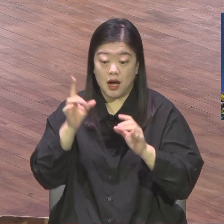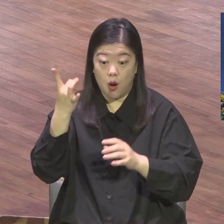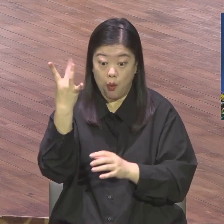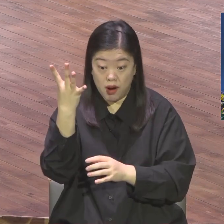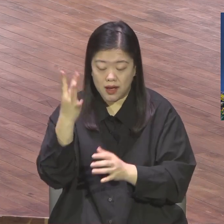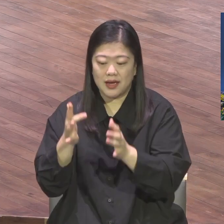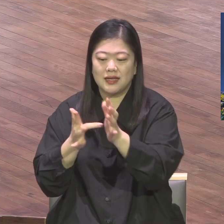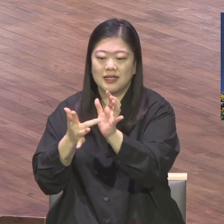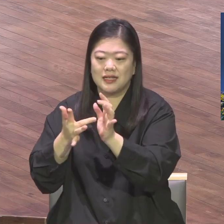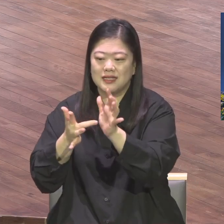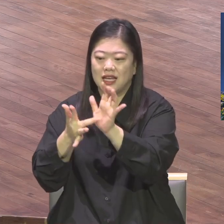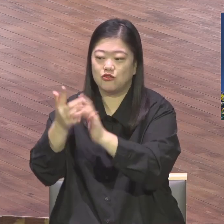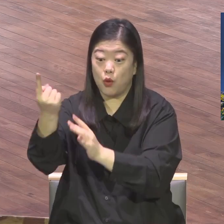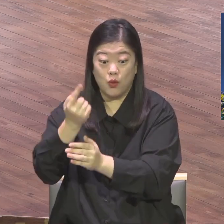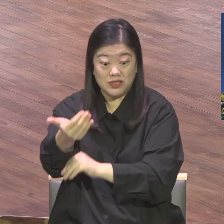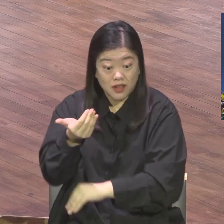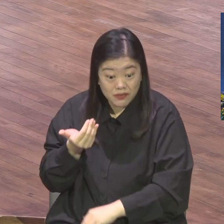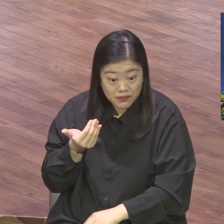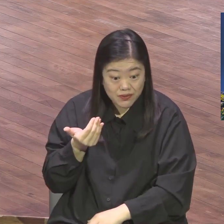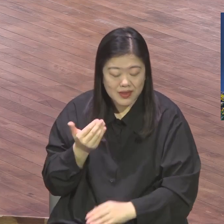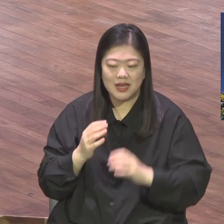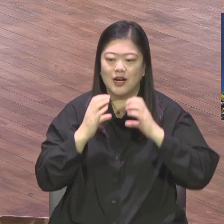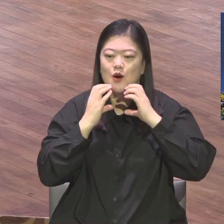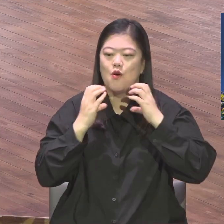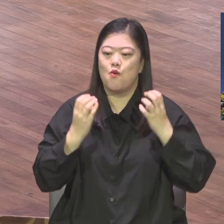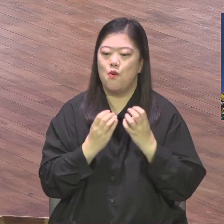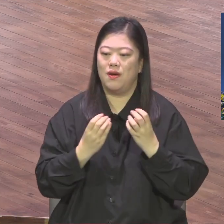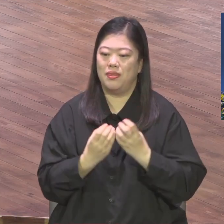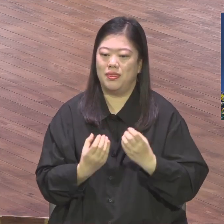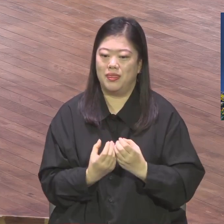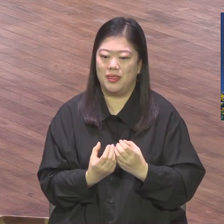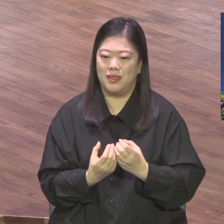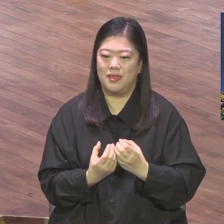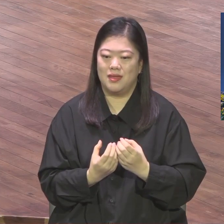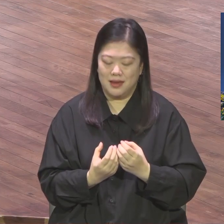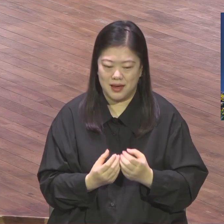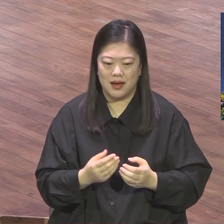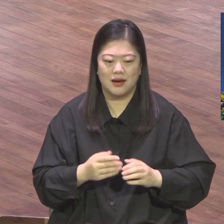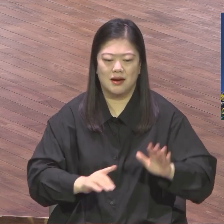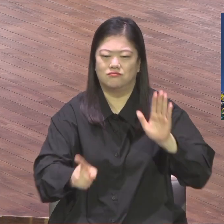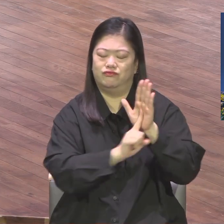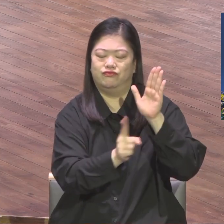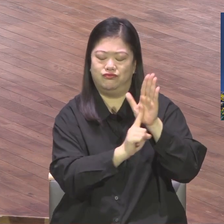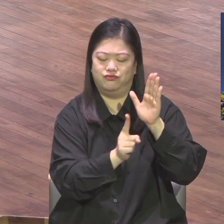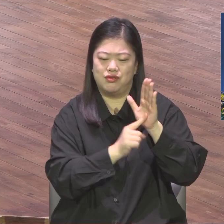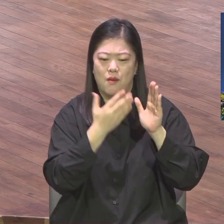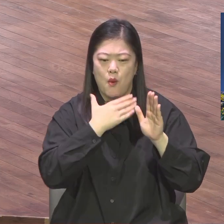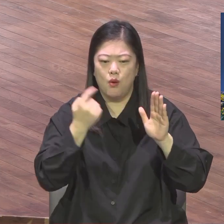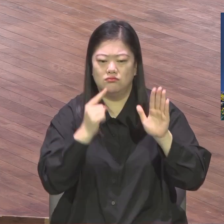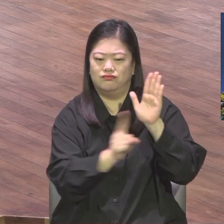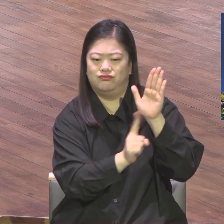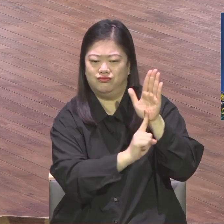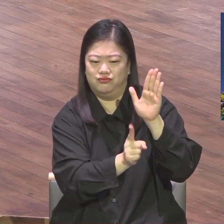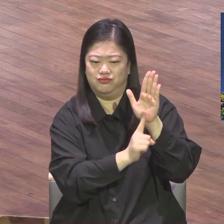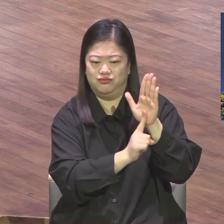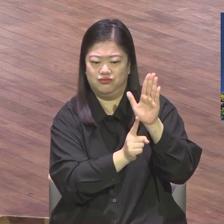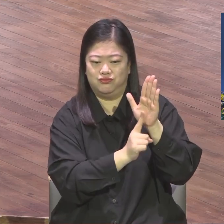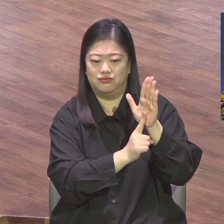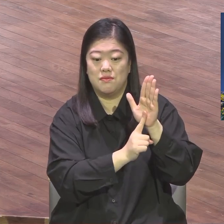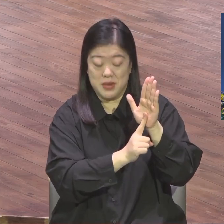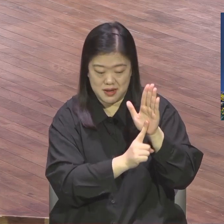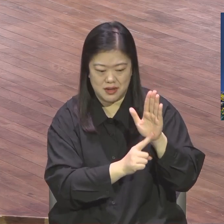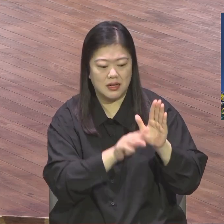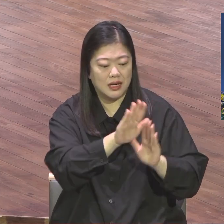요한, 주의 길을 준비하기 위한 역할을 충실히 감당을 했습니다. 그리고